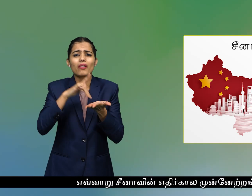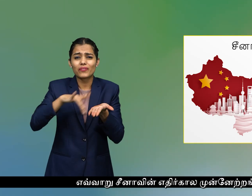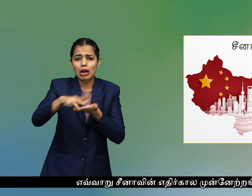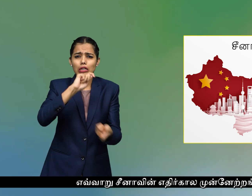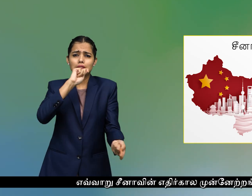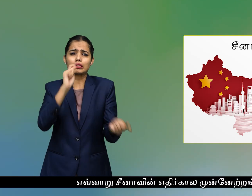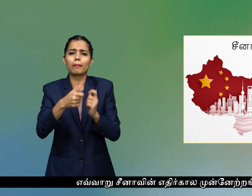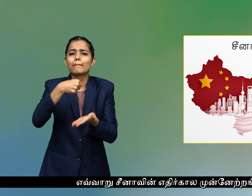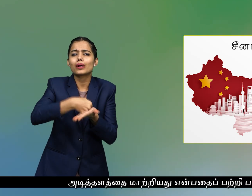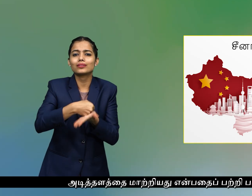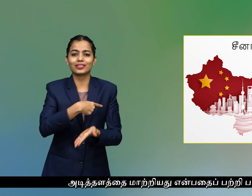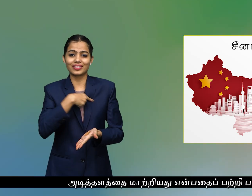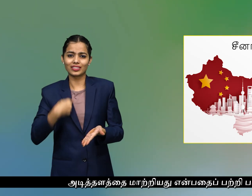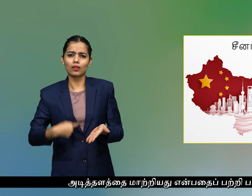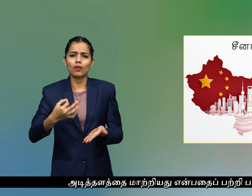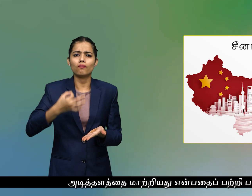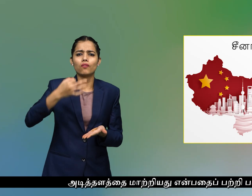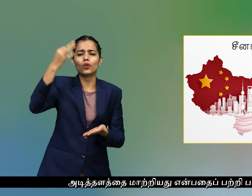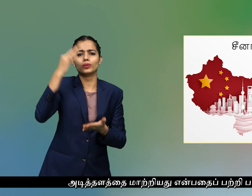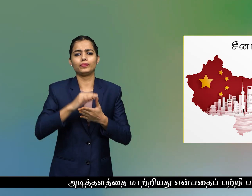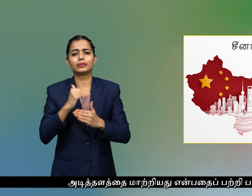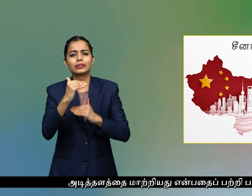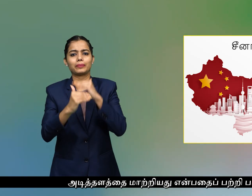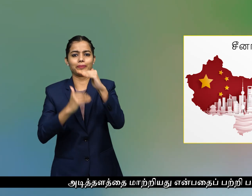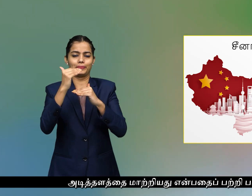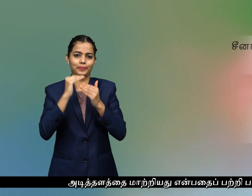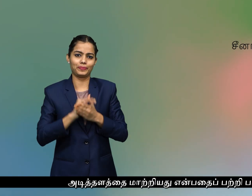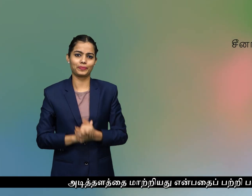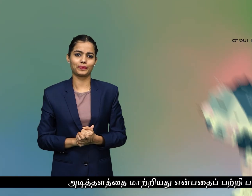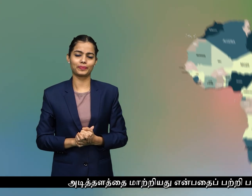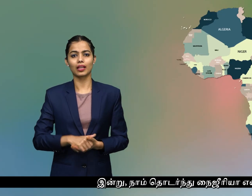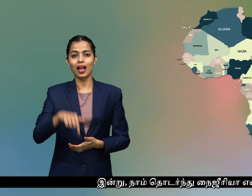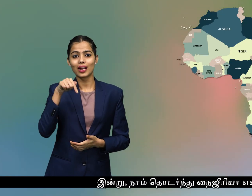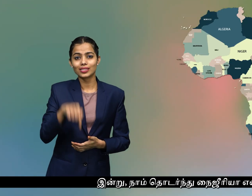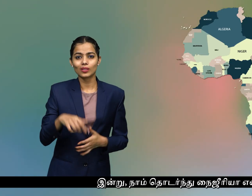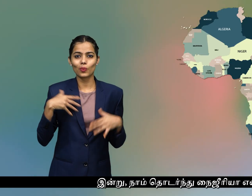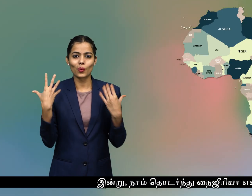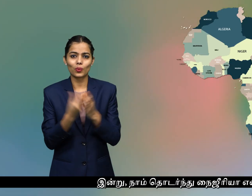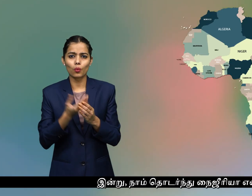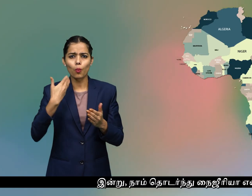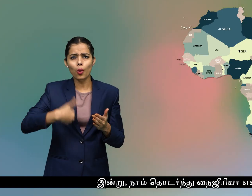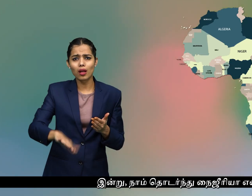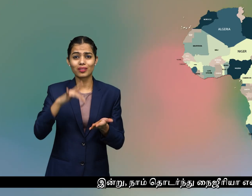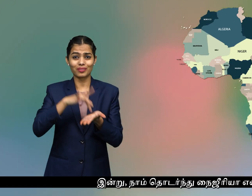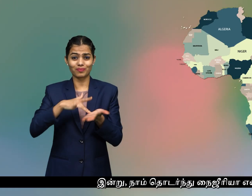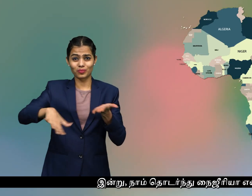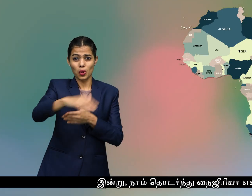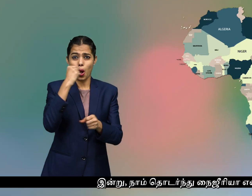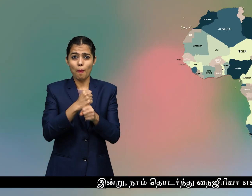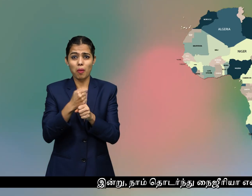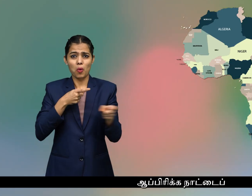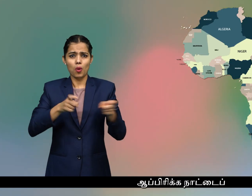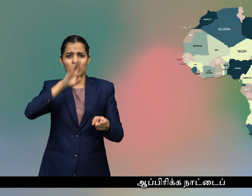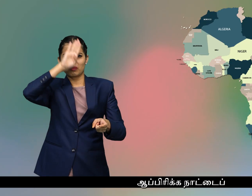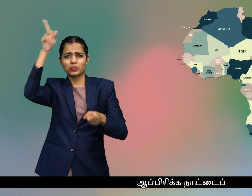எதிர்கால முன்னேற்றங்களுக்கு அடித்தளத்தை மாற்றியது என்பதை பற்றி பார்த்தோம். இன்று நாம் தொடர்ந்து நைஜீரியா